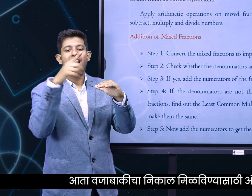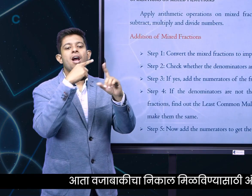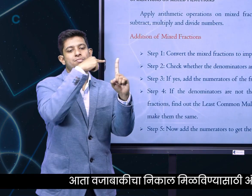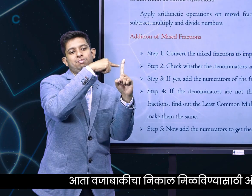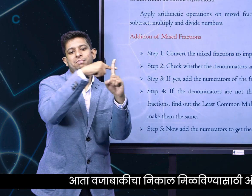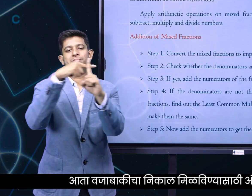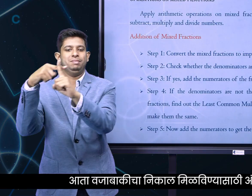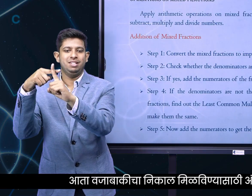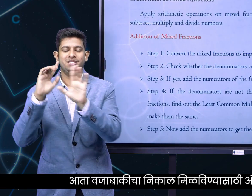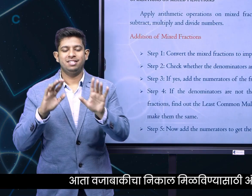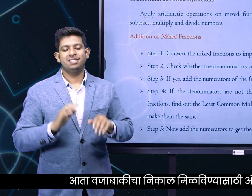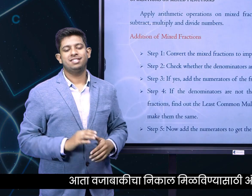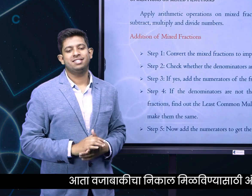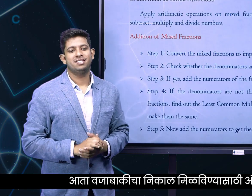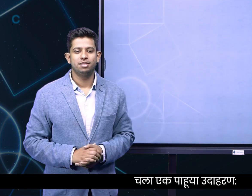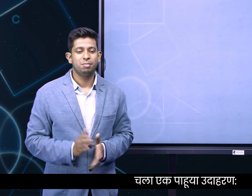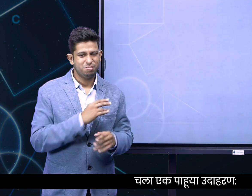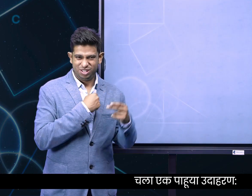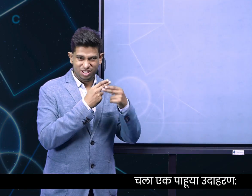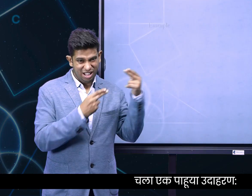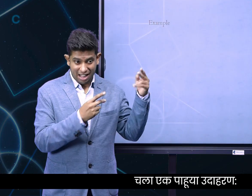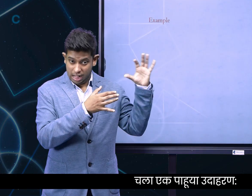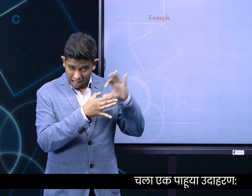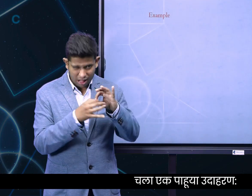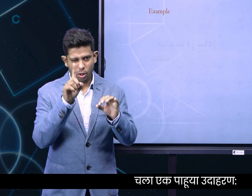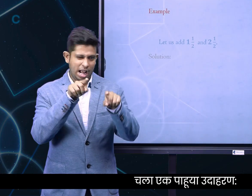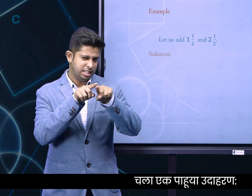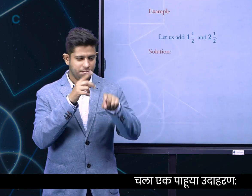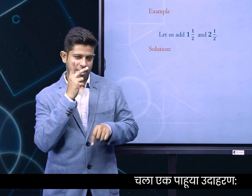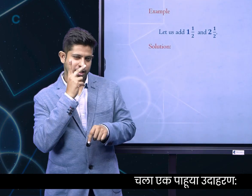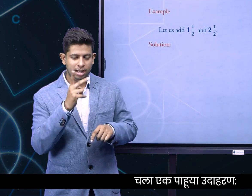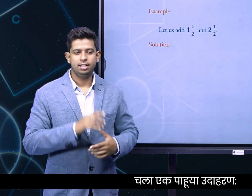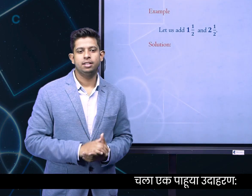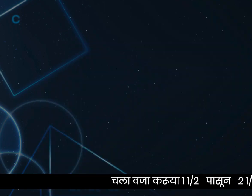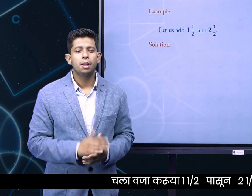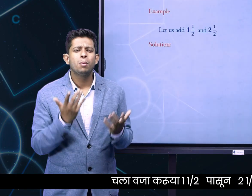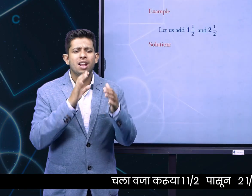बेरीजचा निकाल मिळवण्यासाठी अंश जोडा. चला एक पाहूया उदाहरण. चला